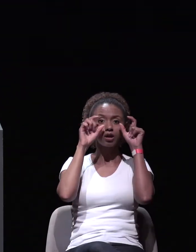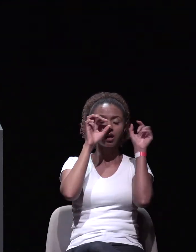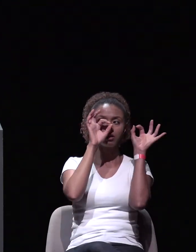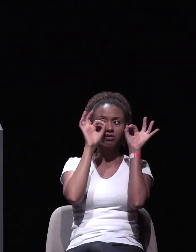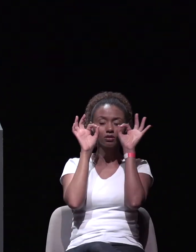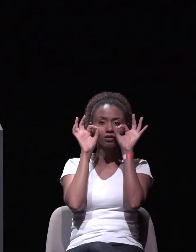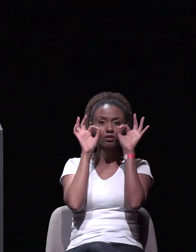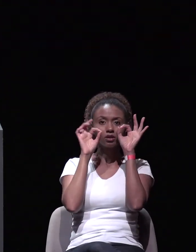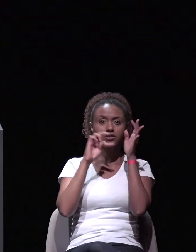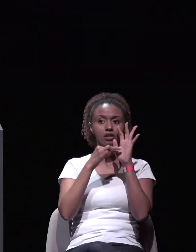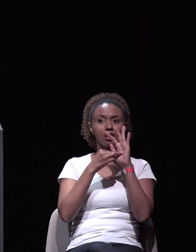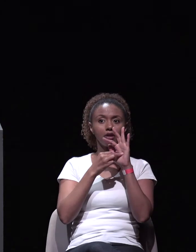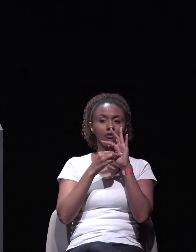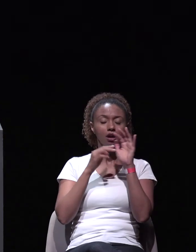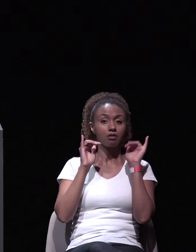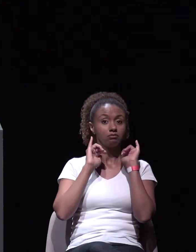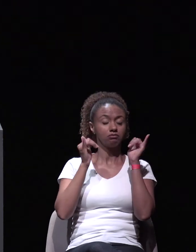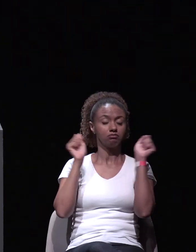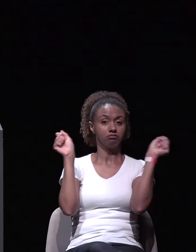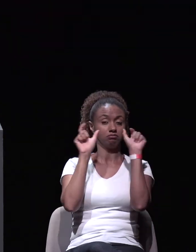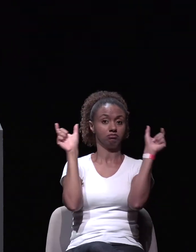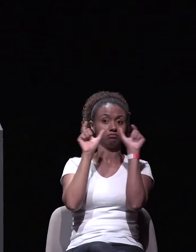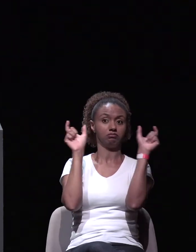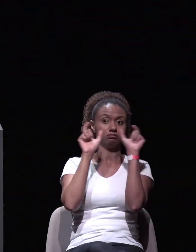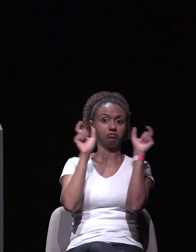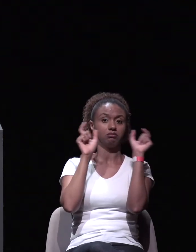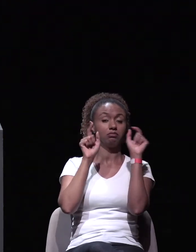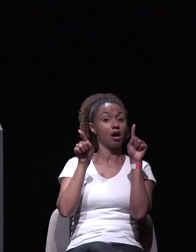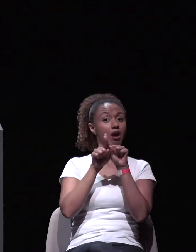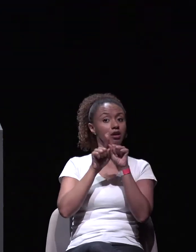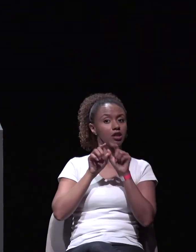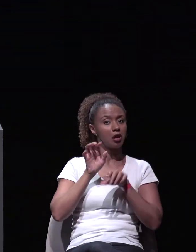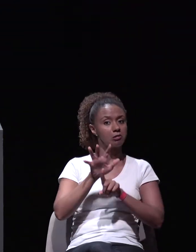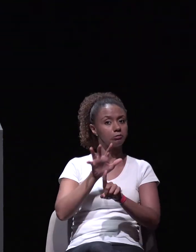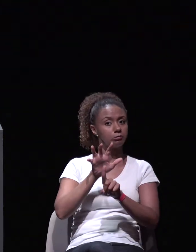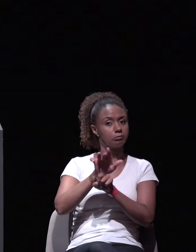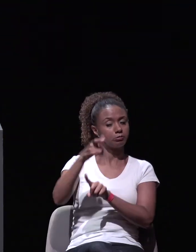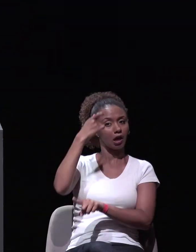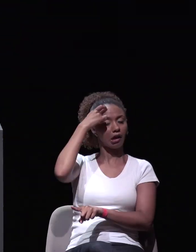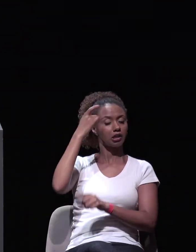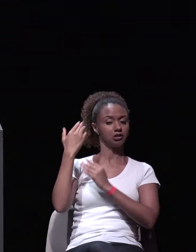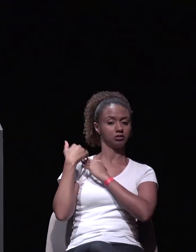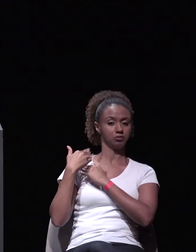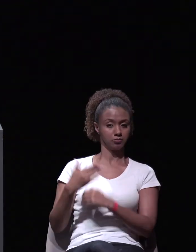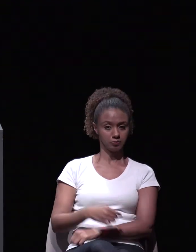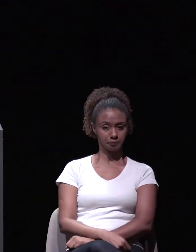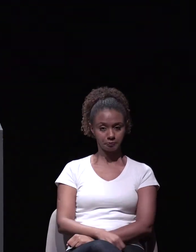olhar que nos alerta e, ao mesmo tempo, nos responsabiliza.